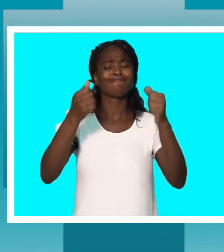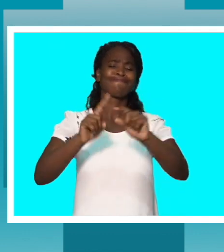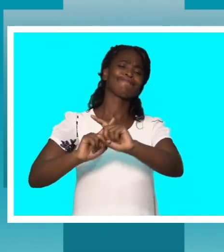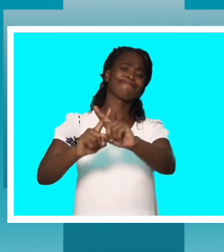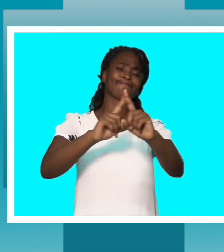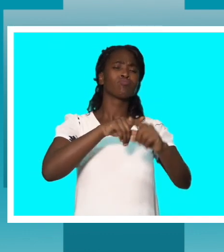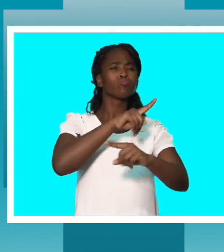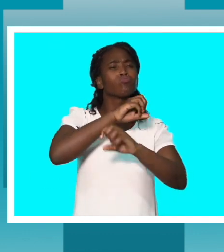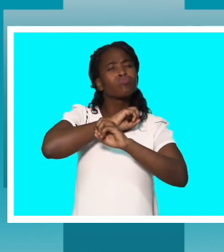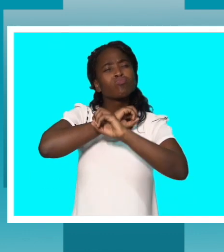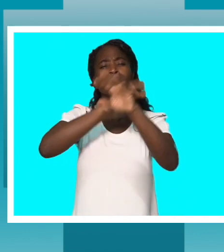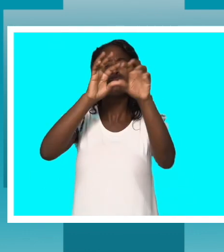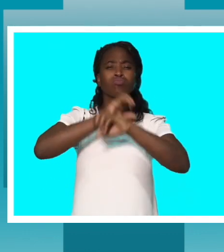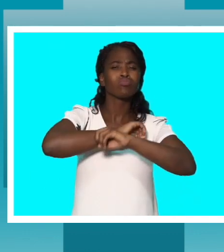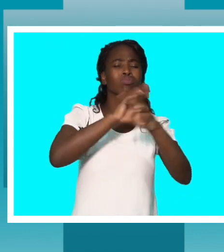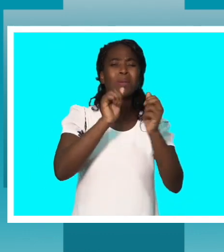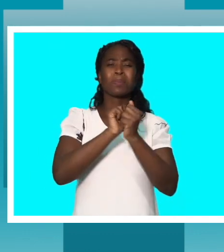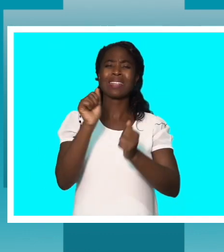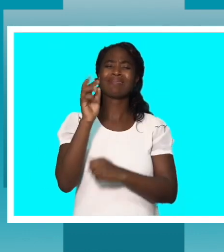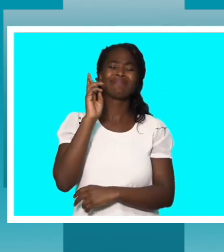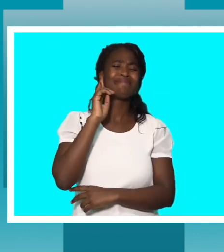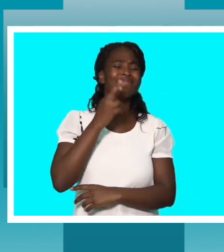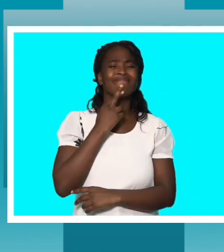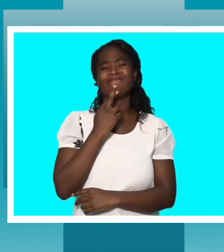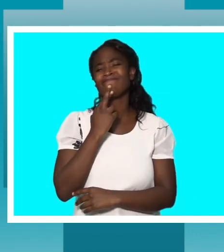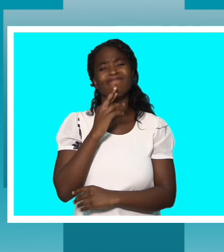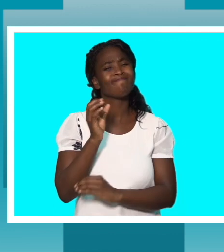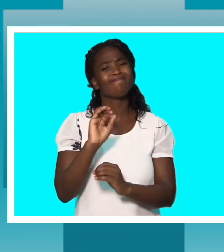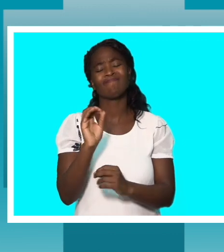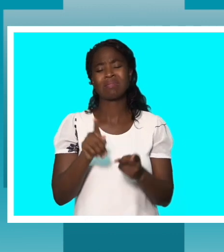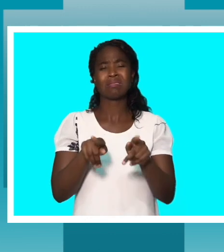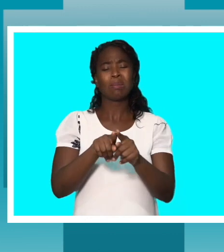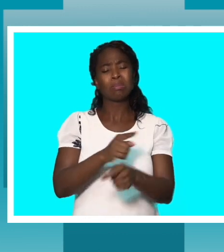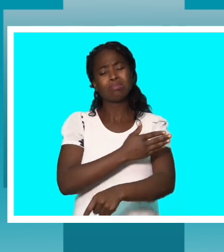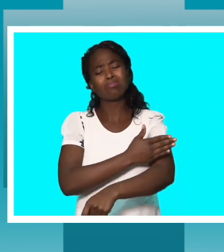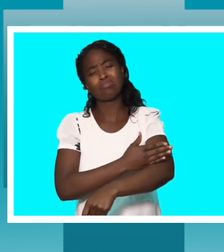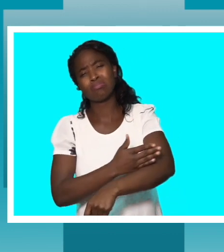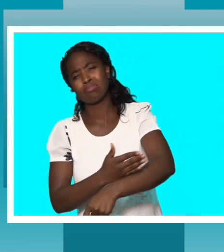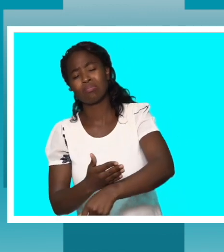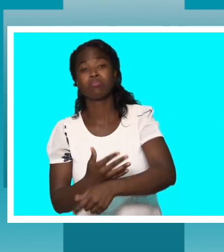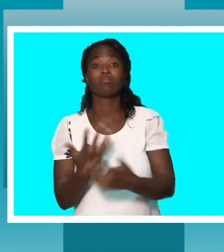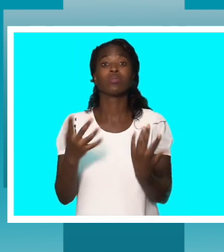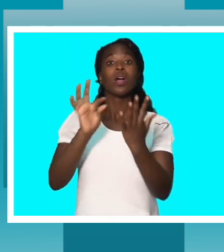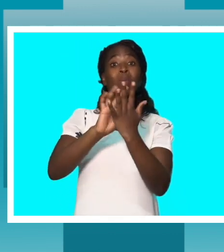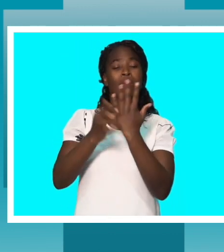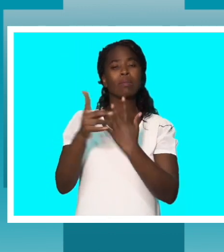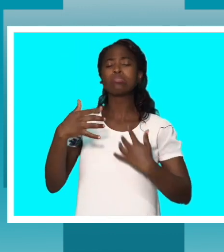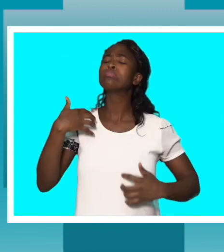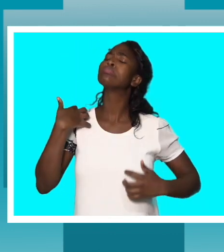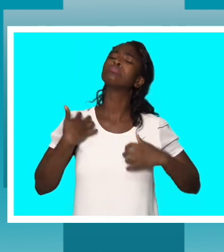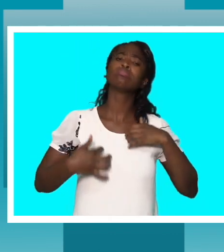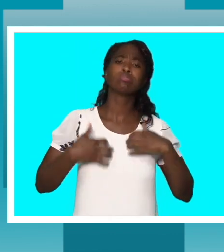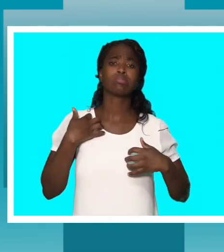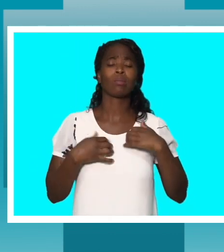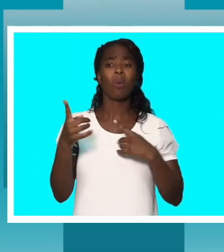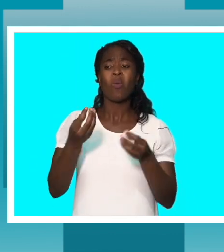Enquanto os programas radiofónicos e televisivos que abordam este assunto não respondem à demanda, a MUDEFA